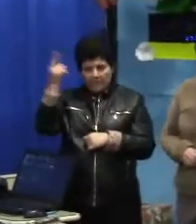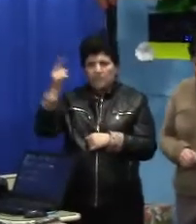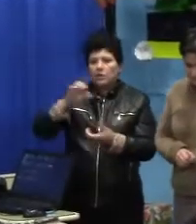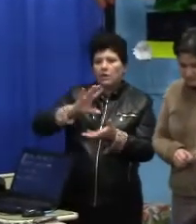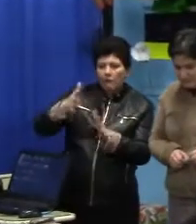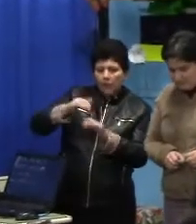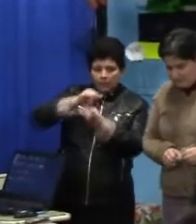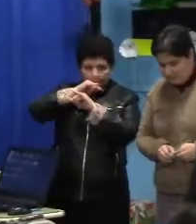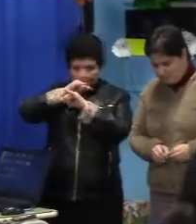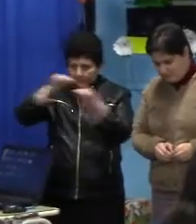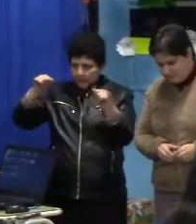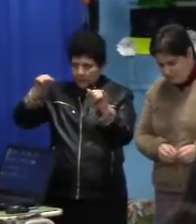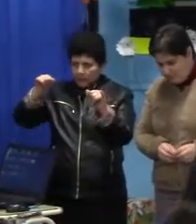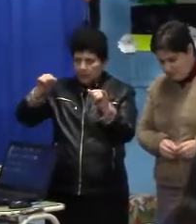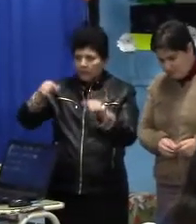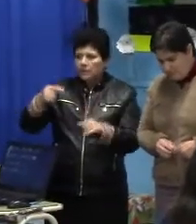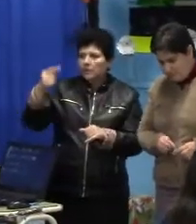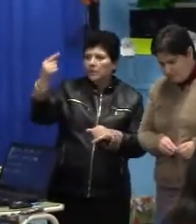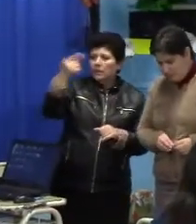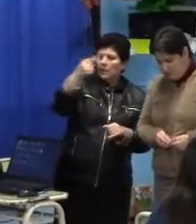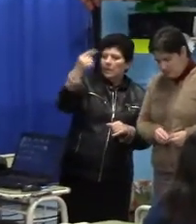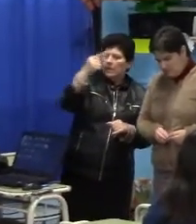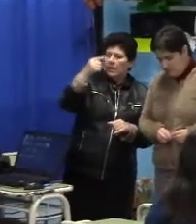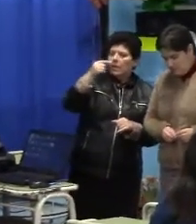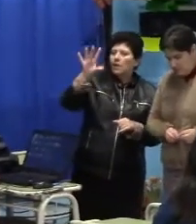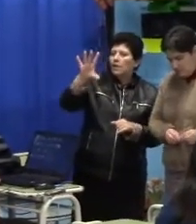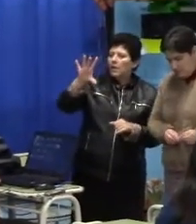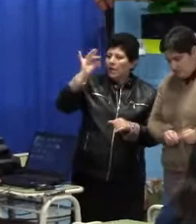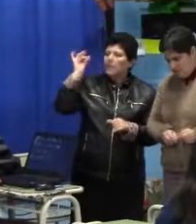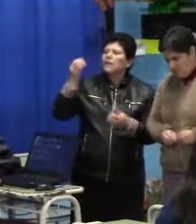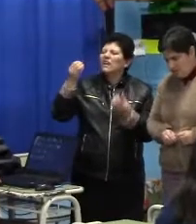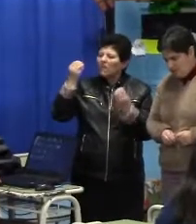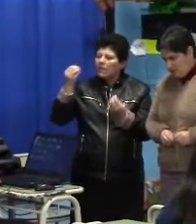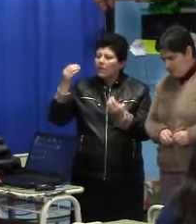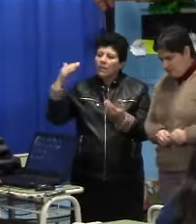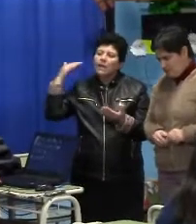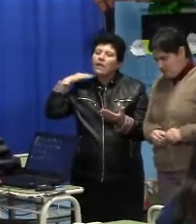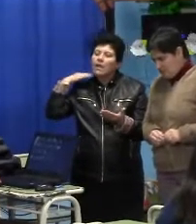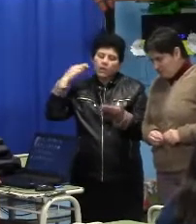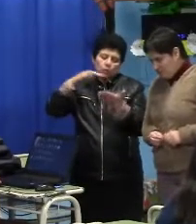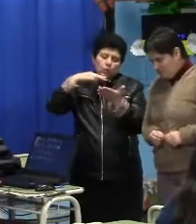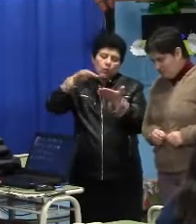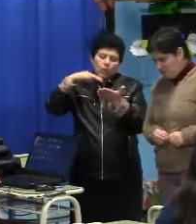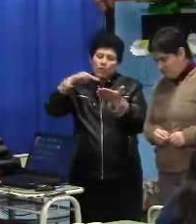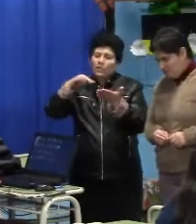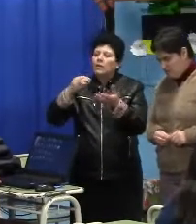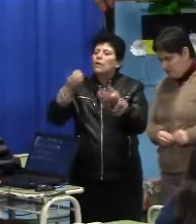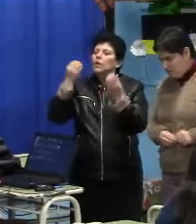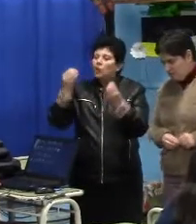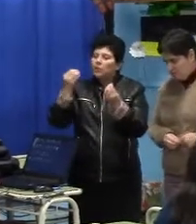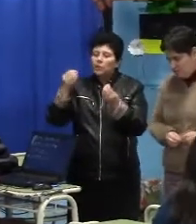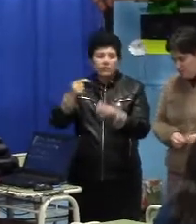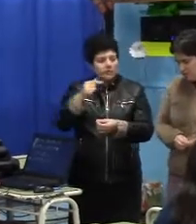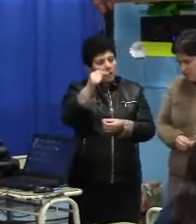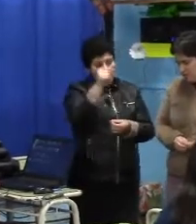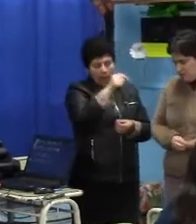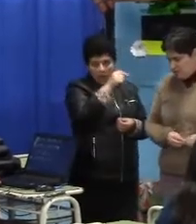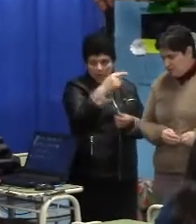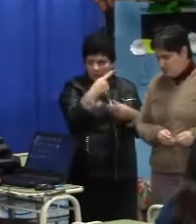evangelización. ¿Por qué ella prefiere la lectura? Porque a ellos les pasa lo mismo que a